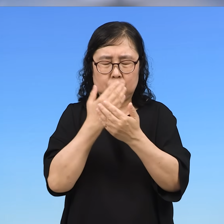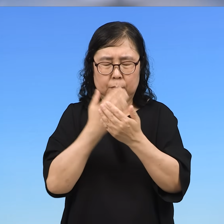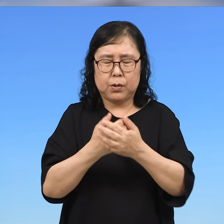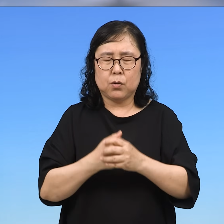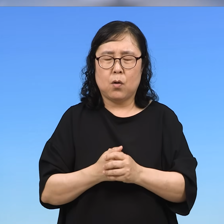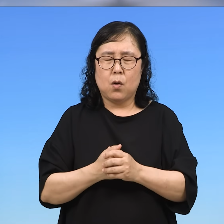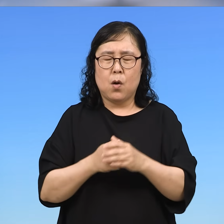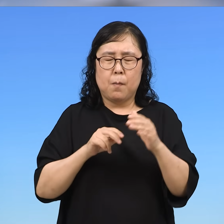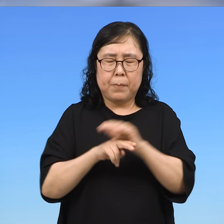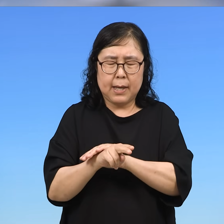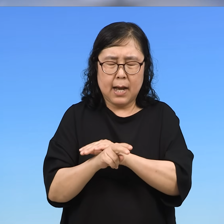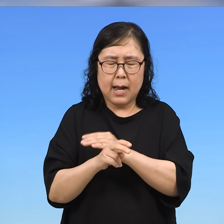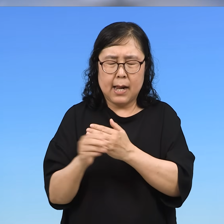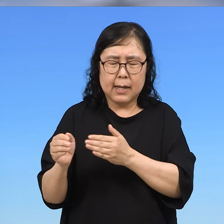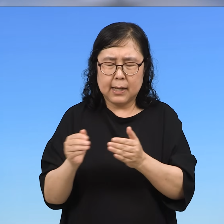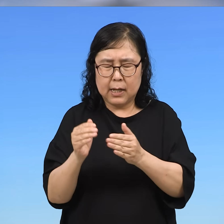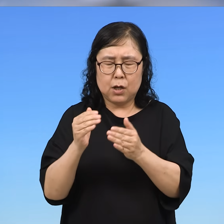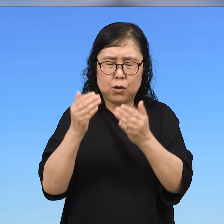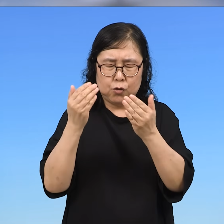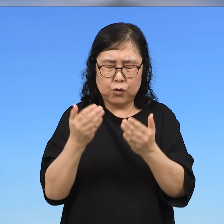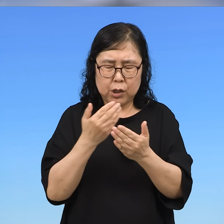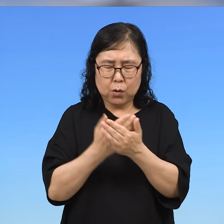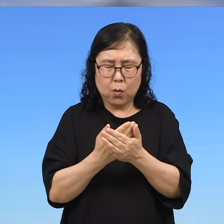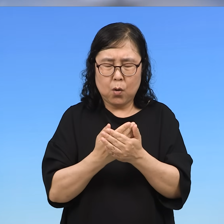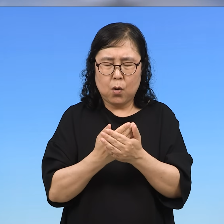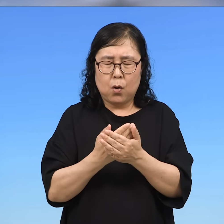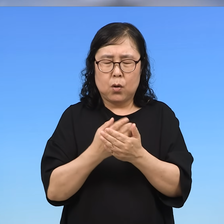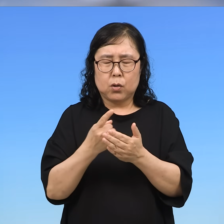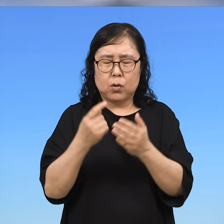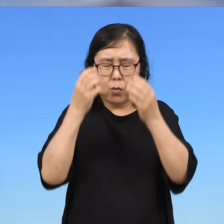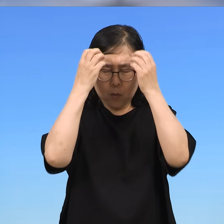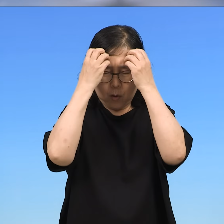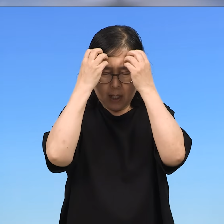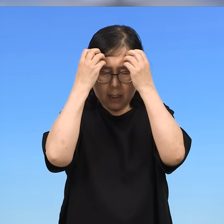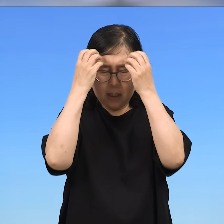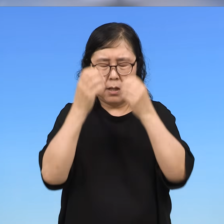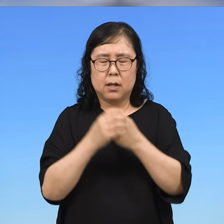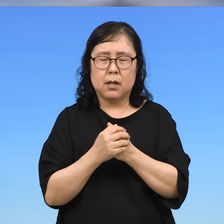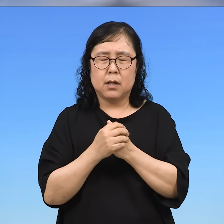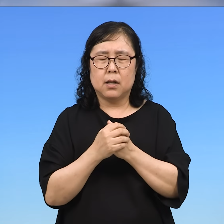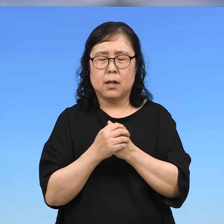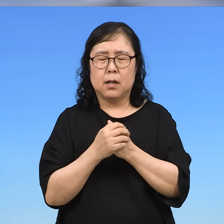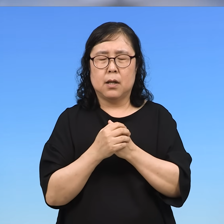아니라 하나님 성장의 도구로 주신 그 아픔을, 그 고난을